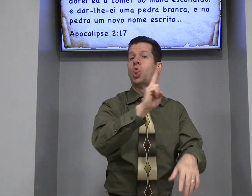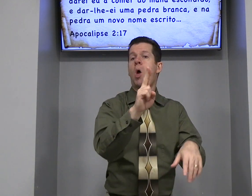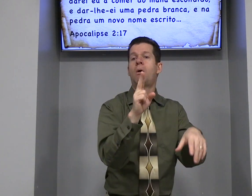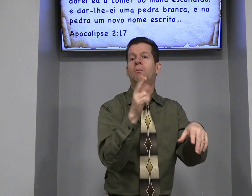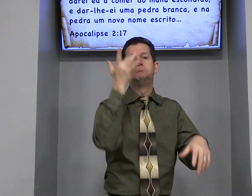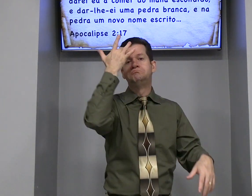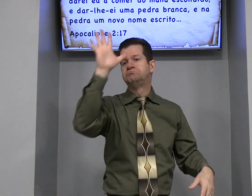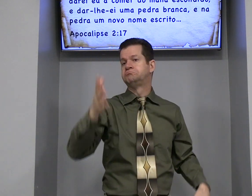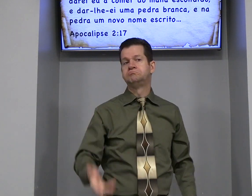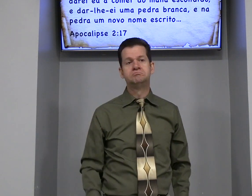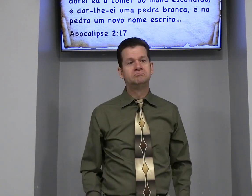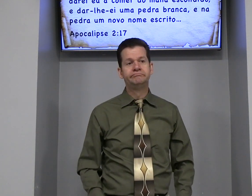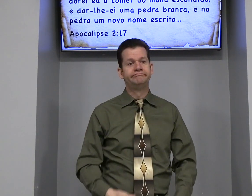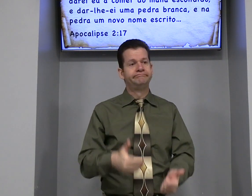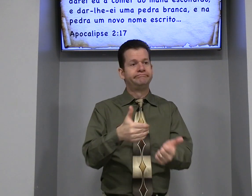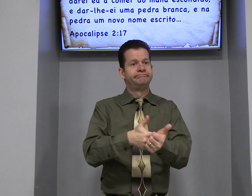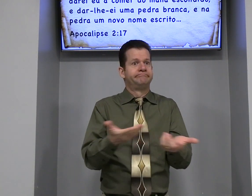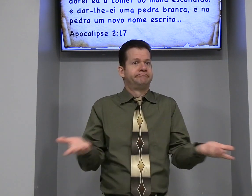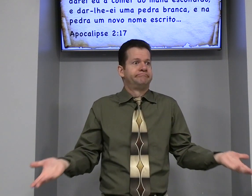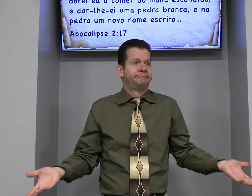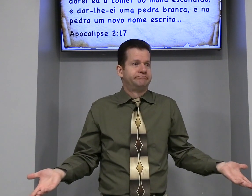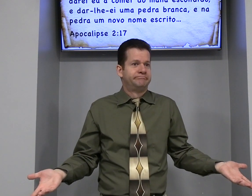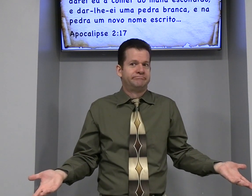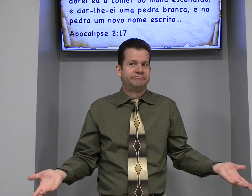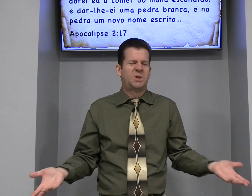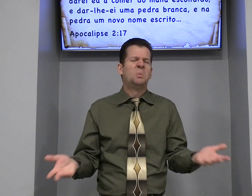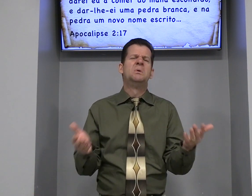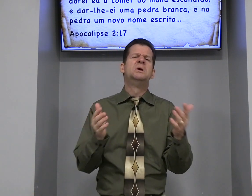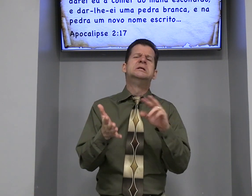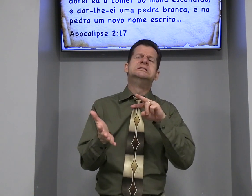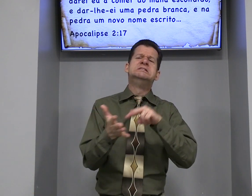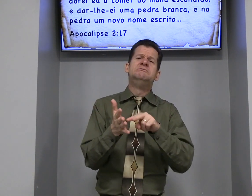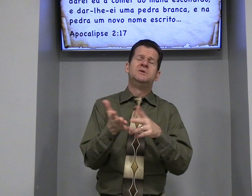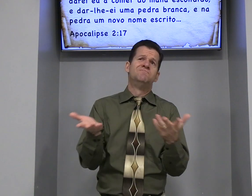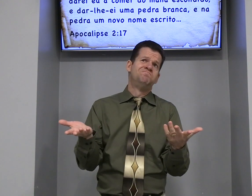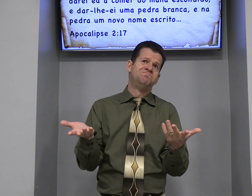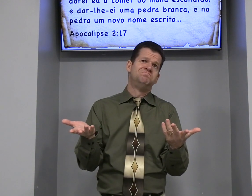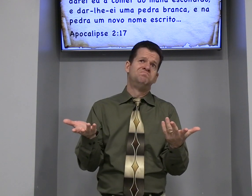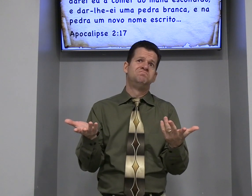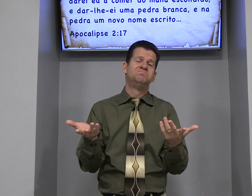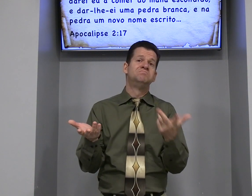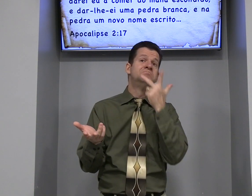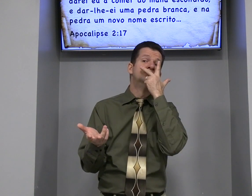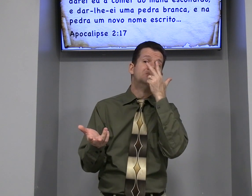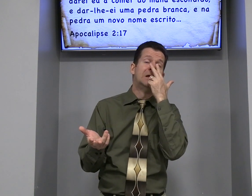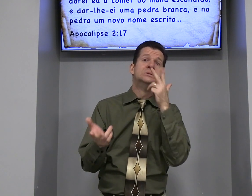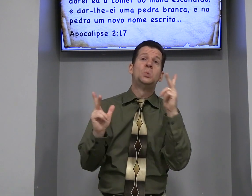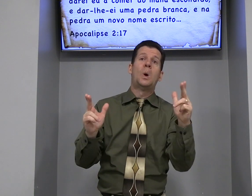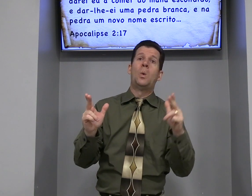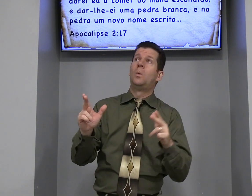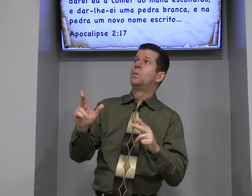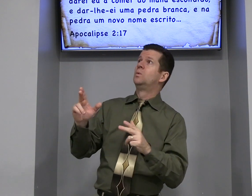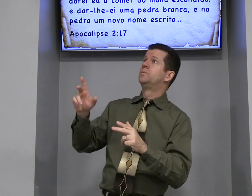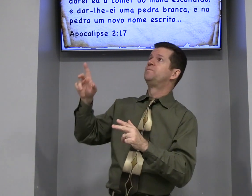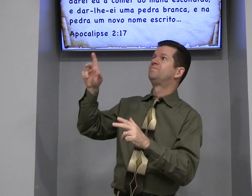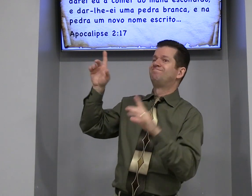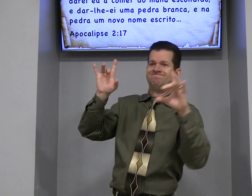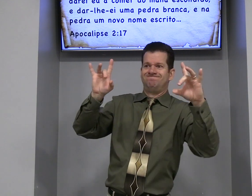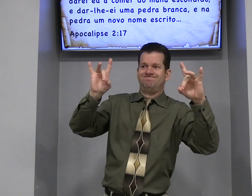mas a gente não sabe o nome que vai ter, segredo. Significa, parece